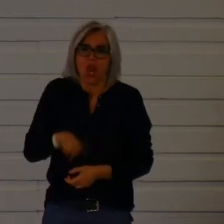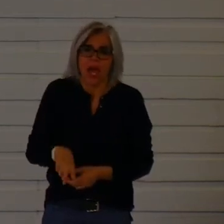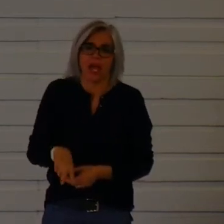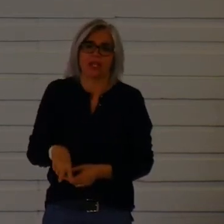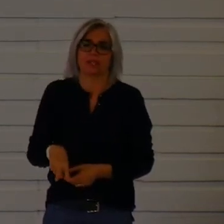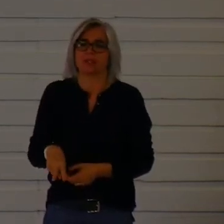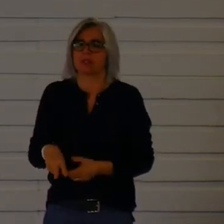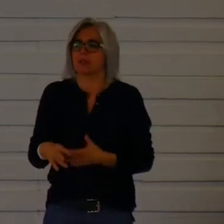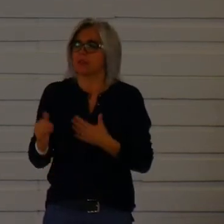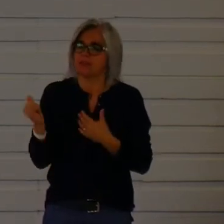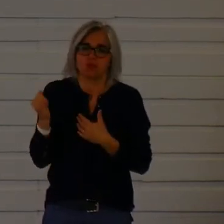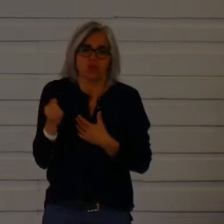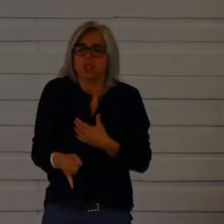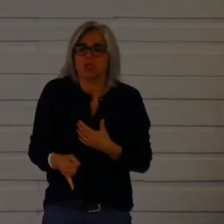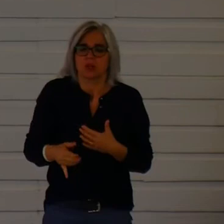Ma